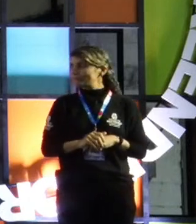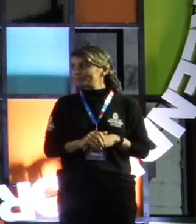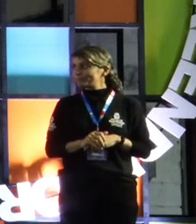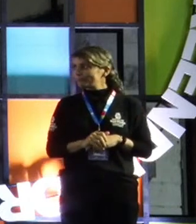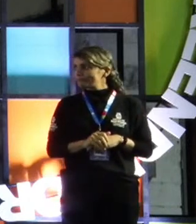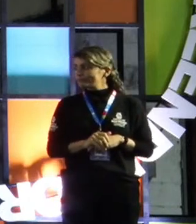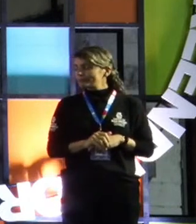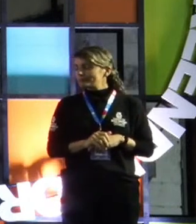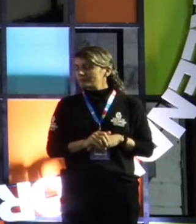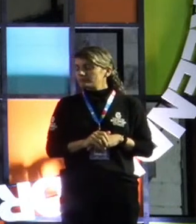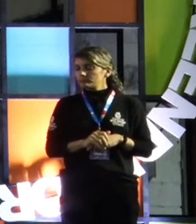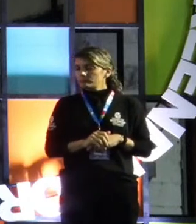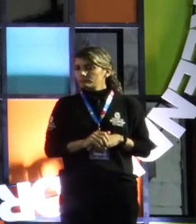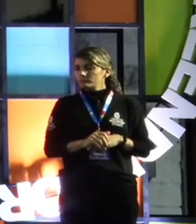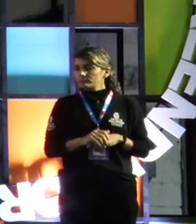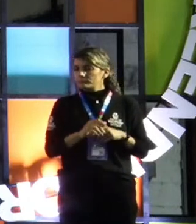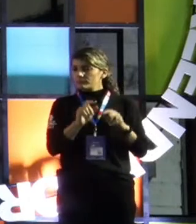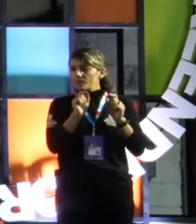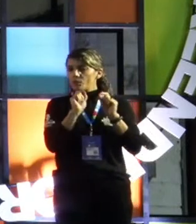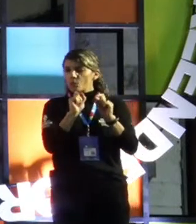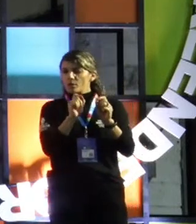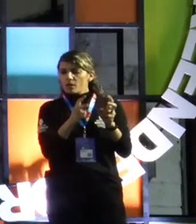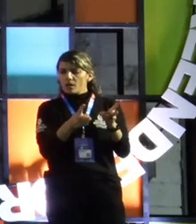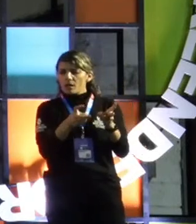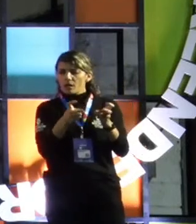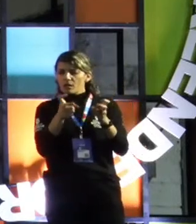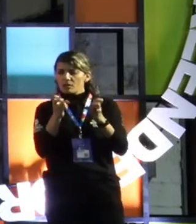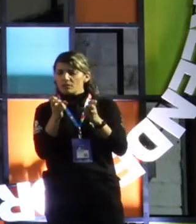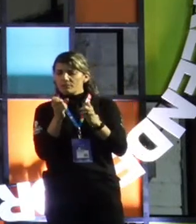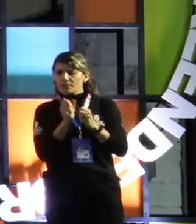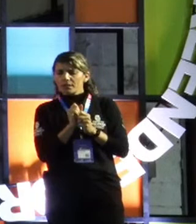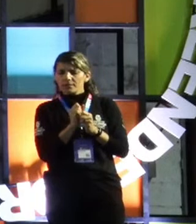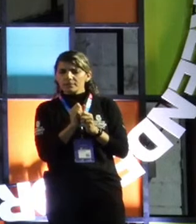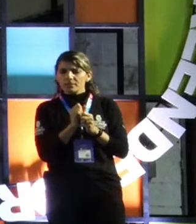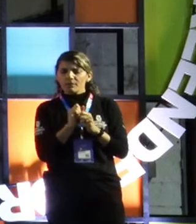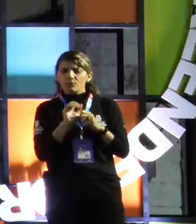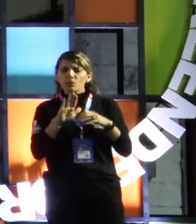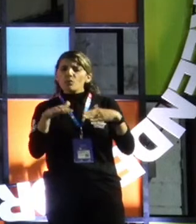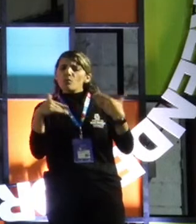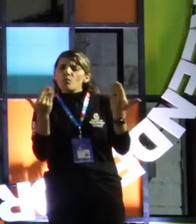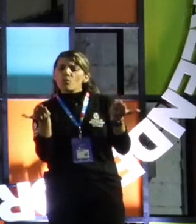assim. E aí ela vê quais são